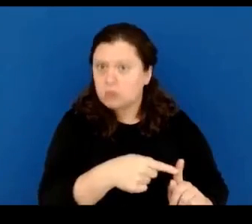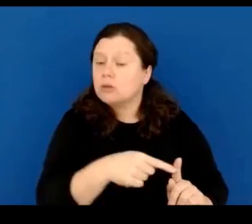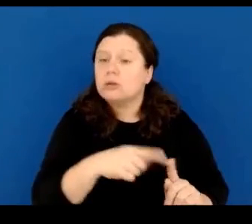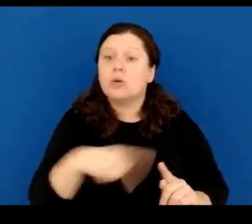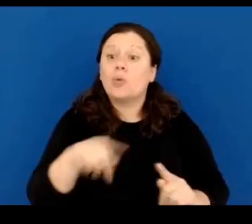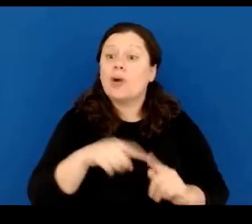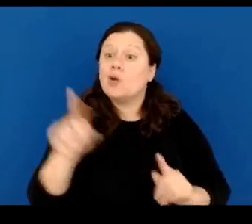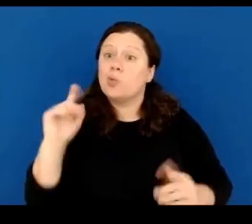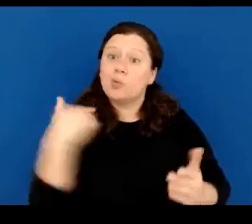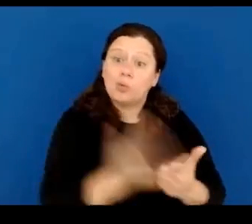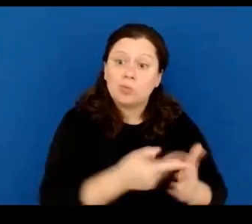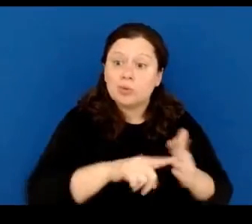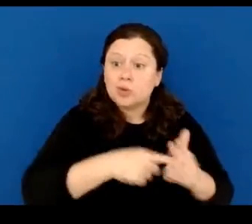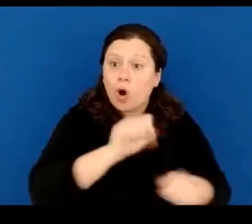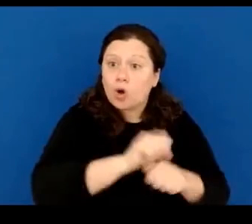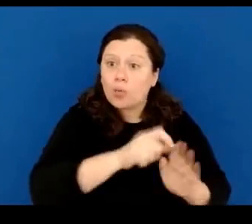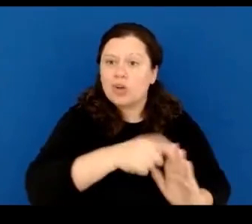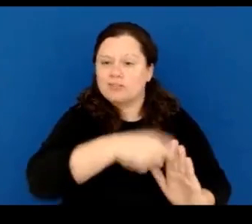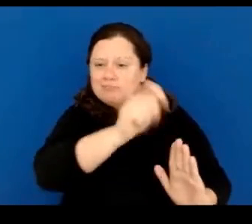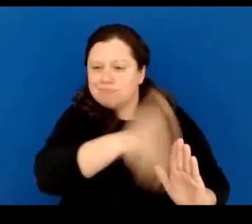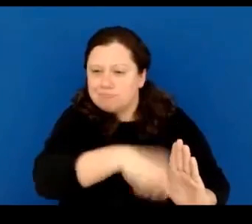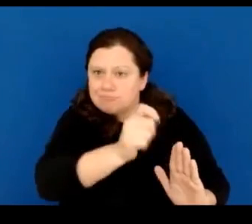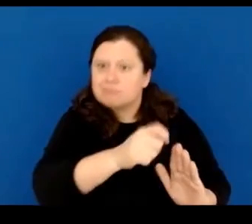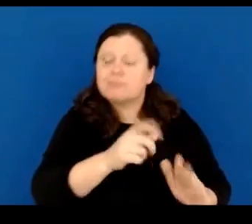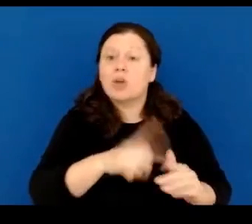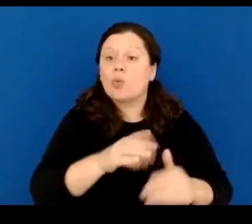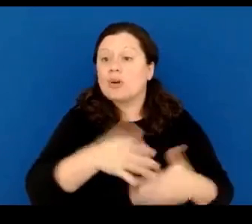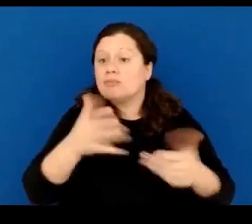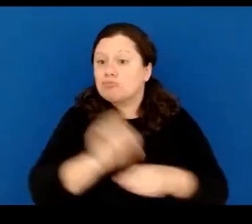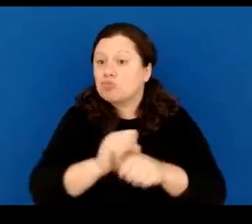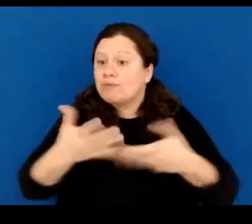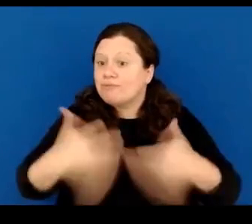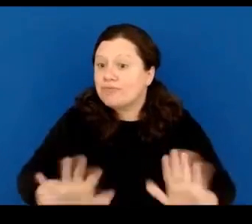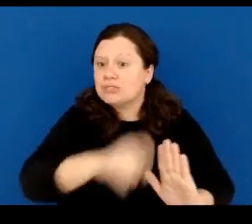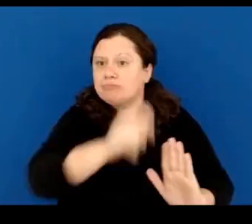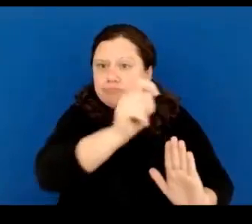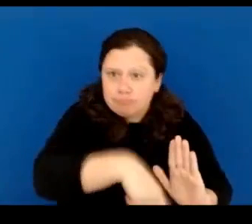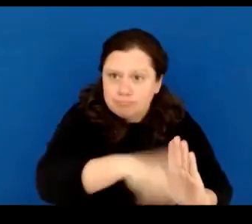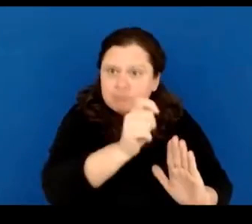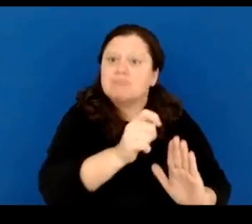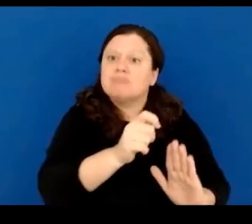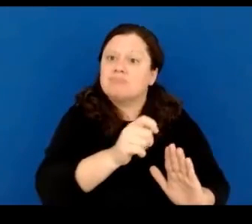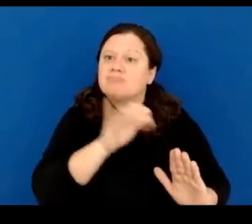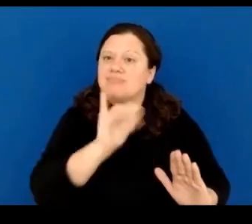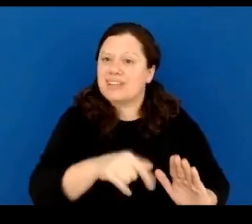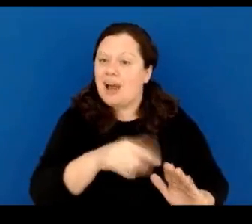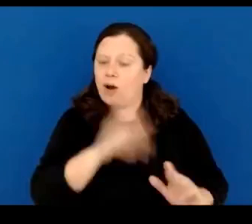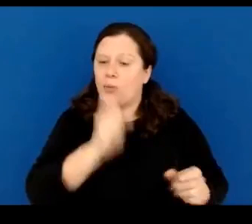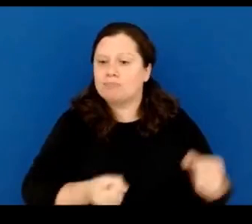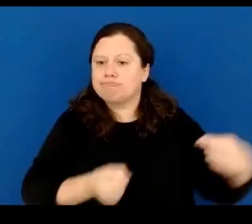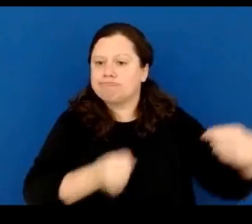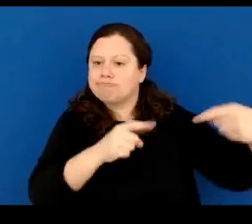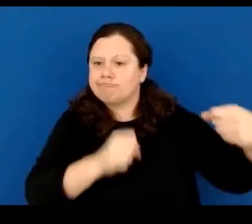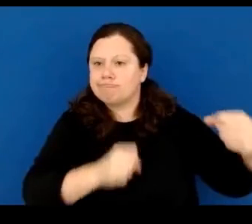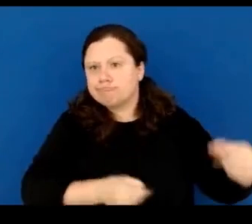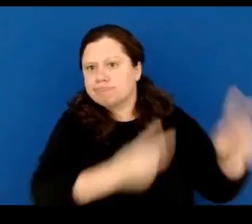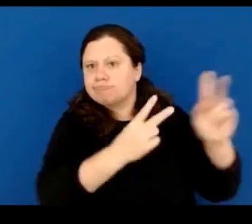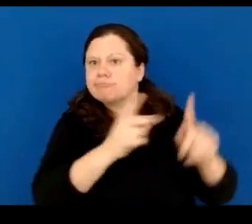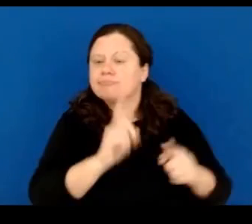这個代碼會輸入去 ORPTC DCI 門戶網站中，以記錄工作嘅時間。